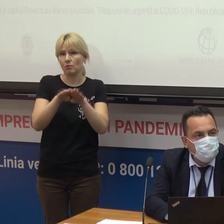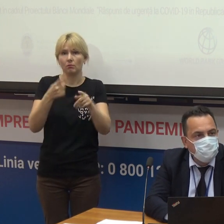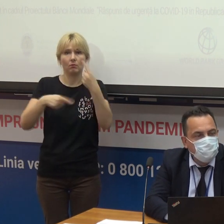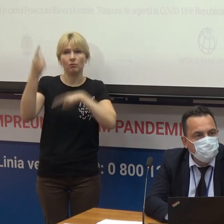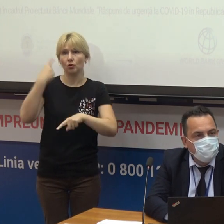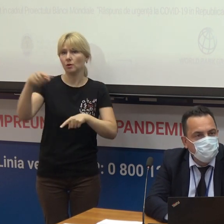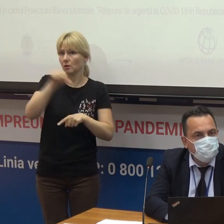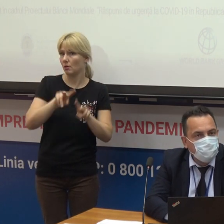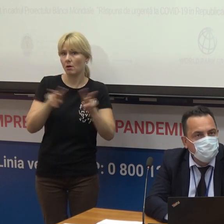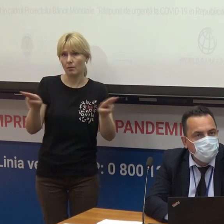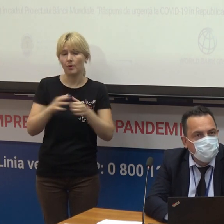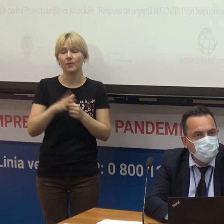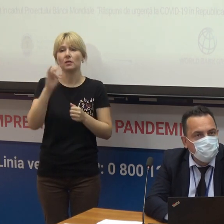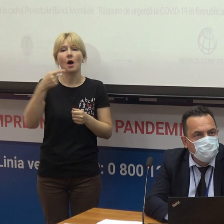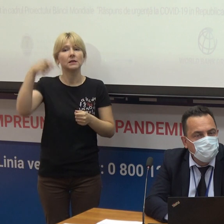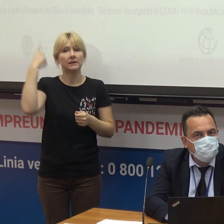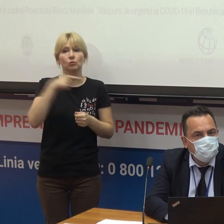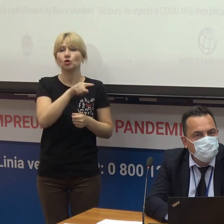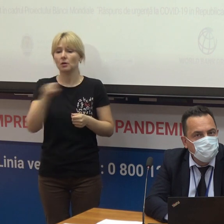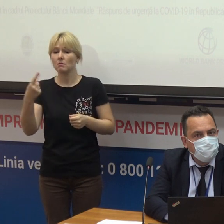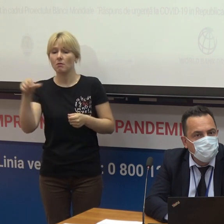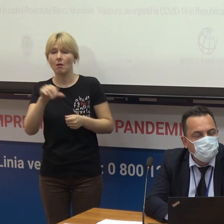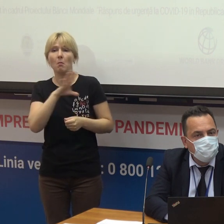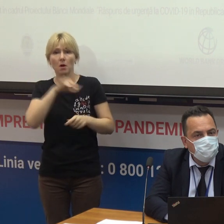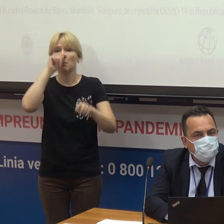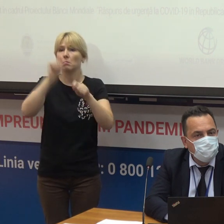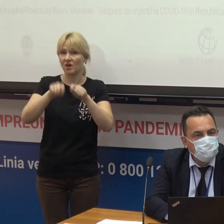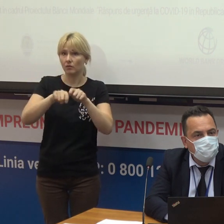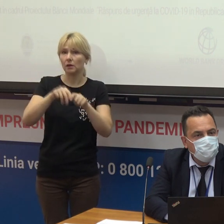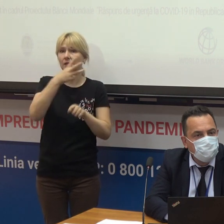trecută. Pe parcursul săptămânii trecute au fost efectuate